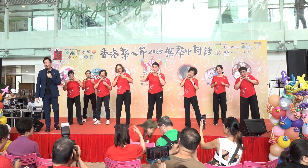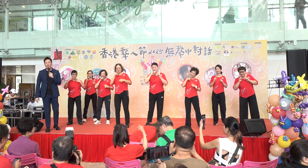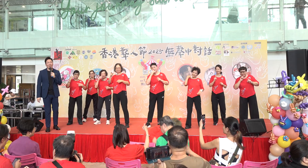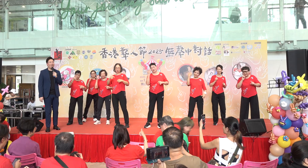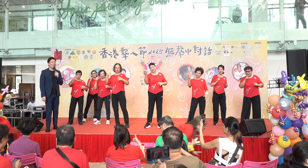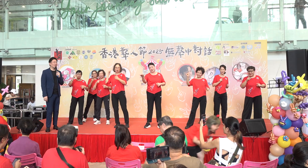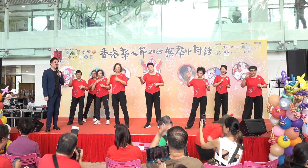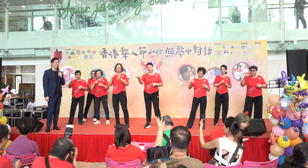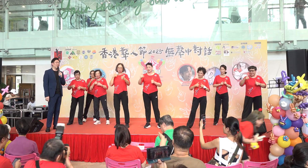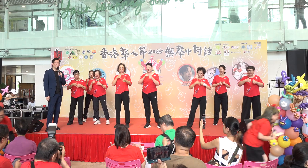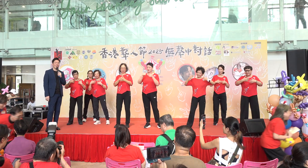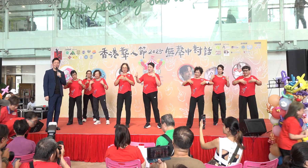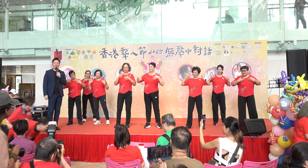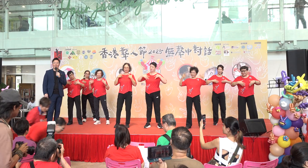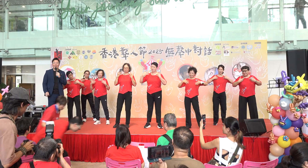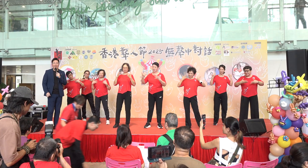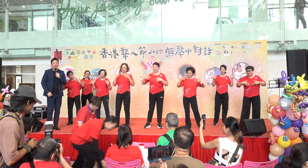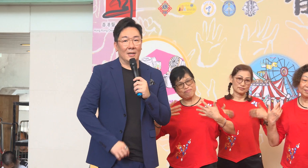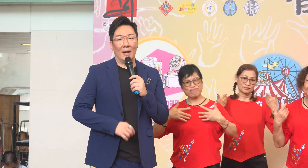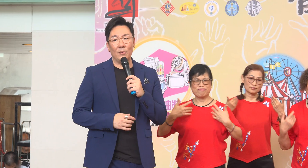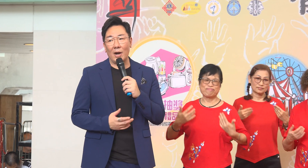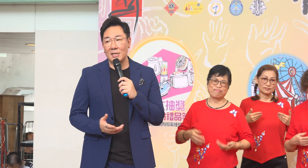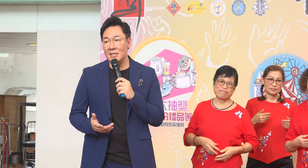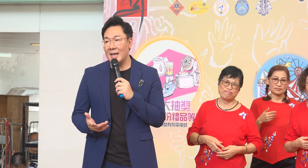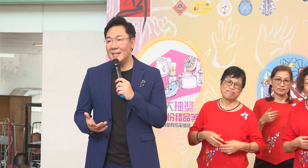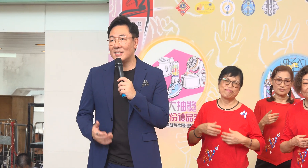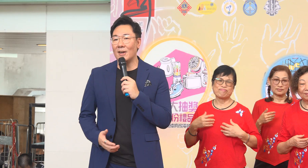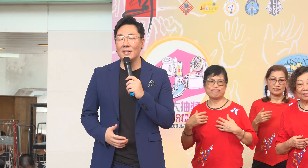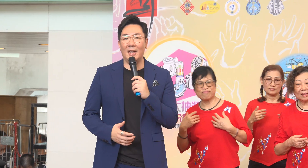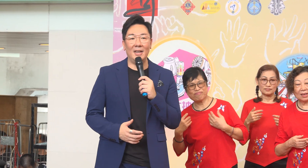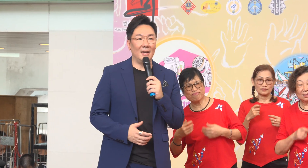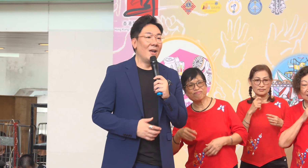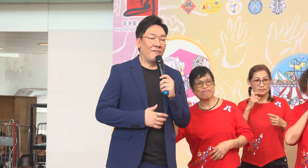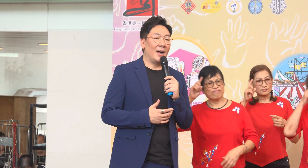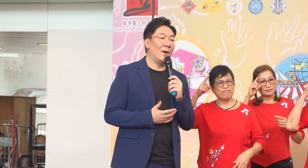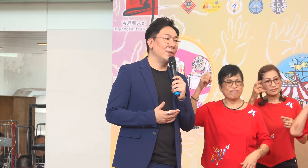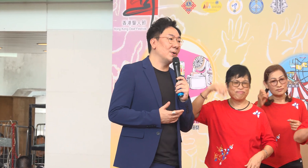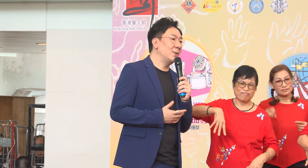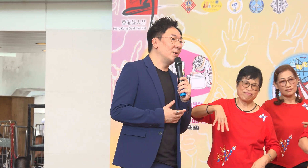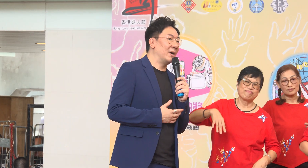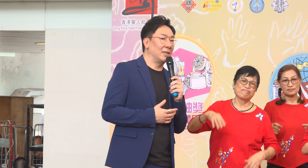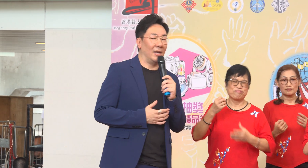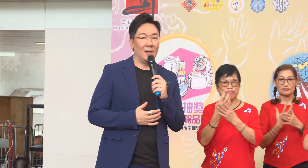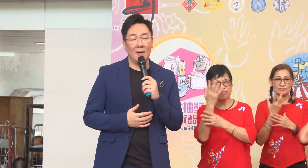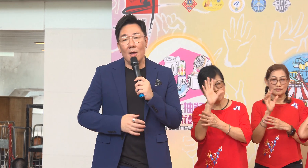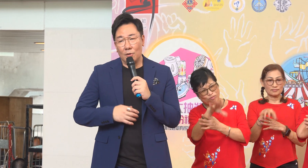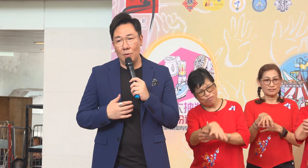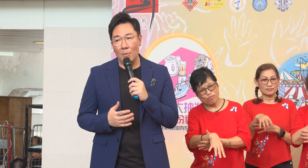多樂趣。有天失咗你，花開都不理，願望